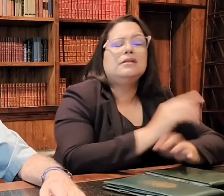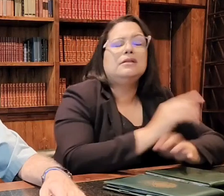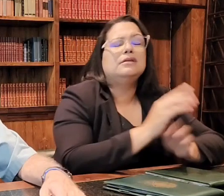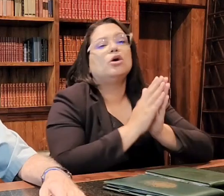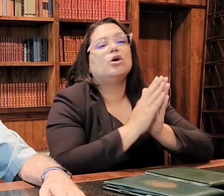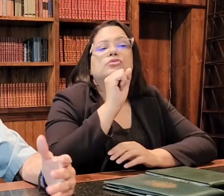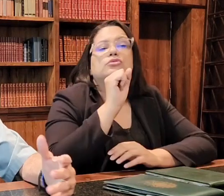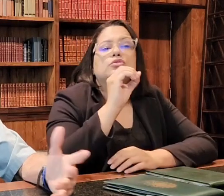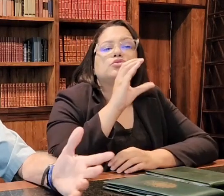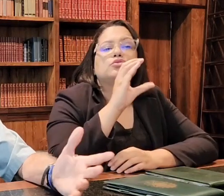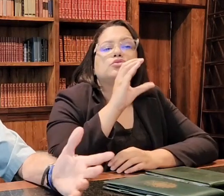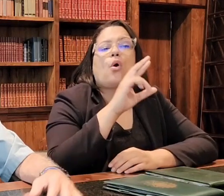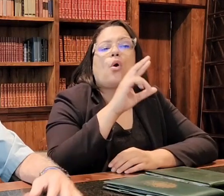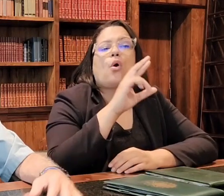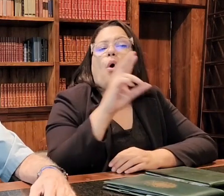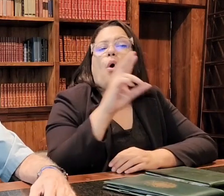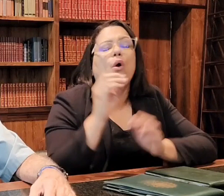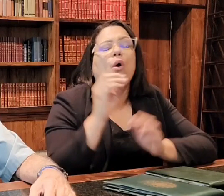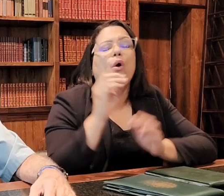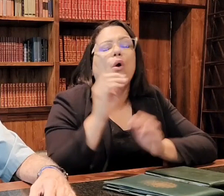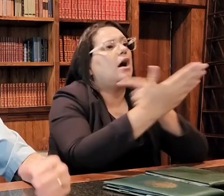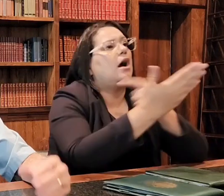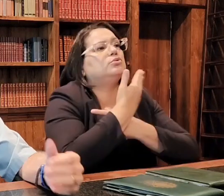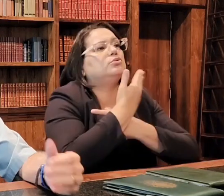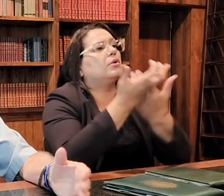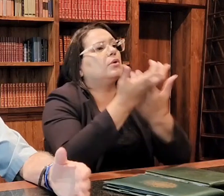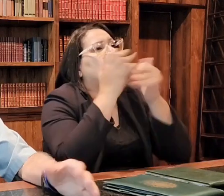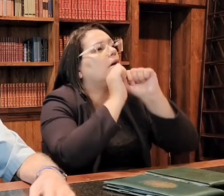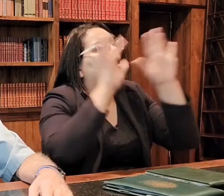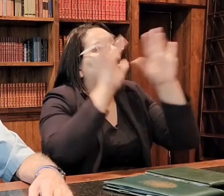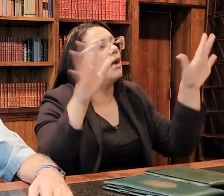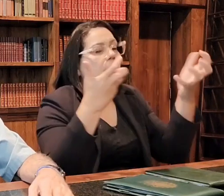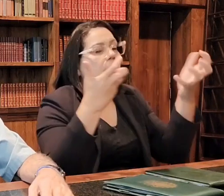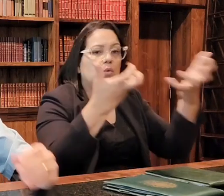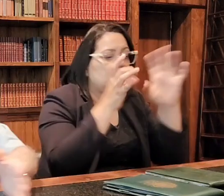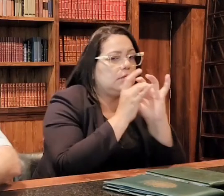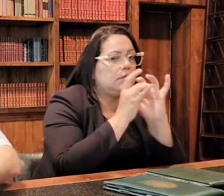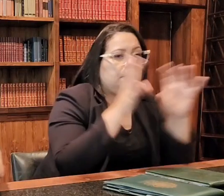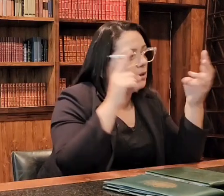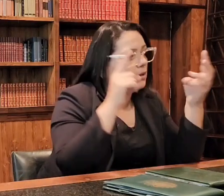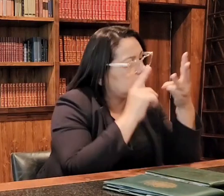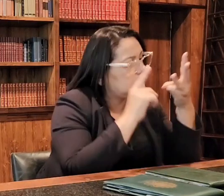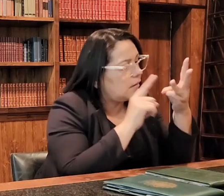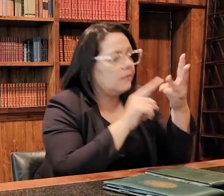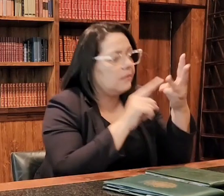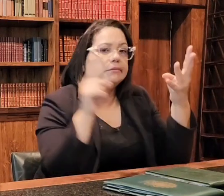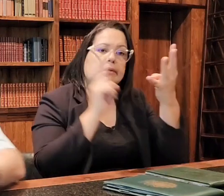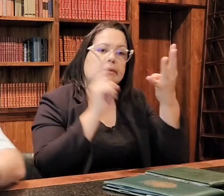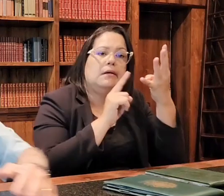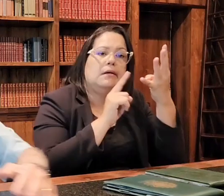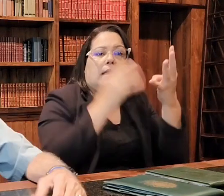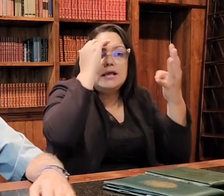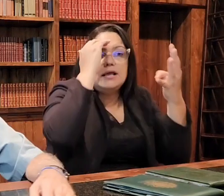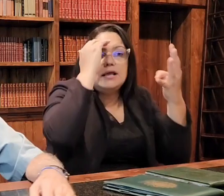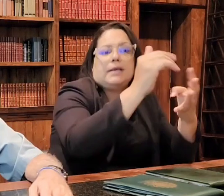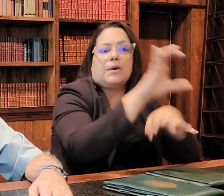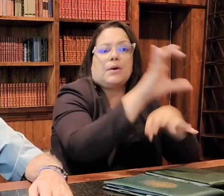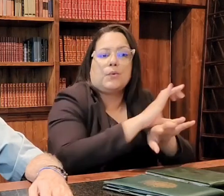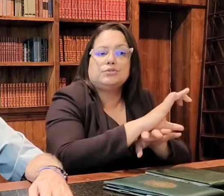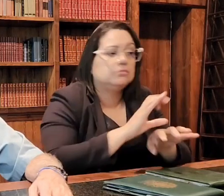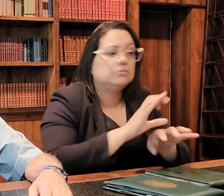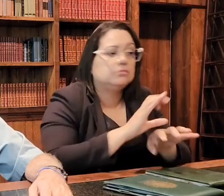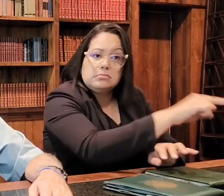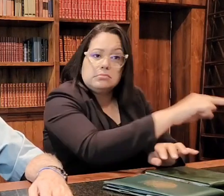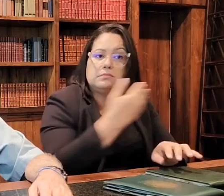Socorro. Queremos transparência. Queremos liberdade. Respeito à Constituição.